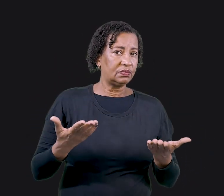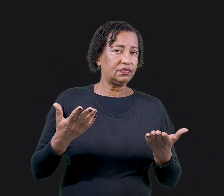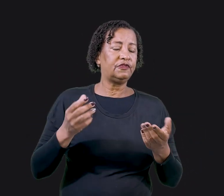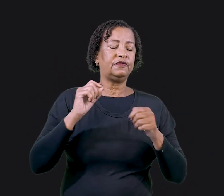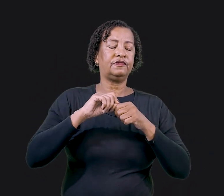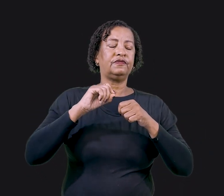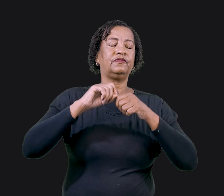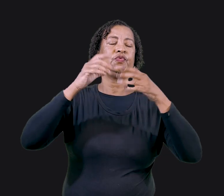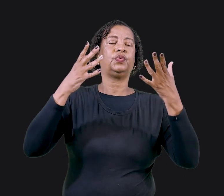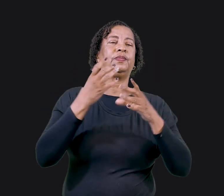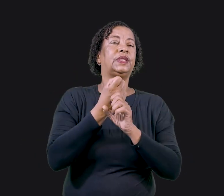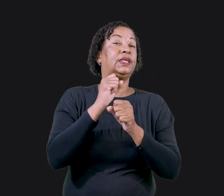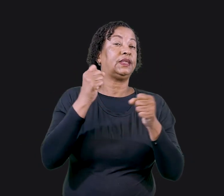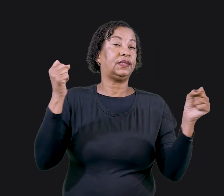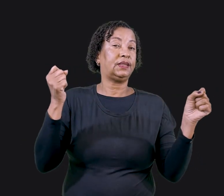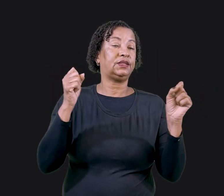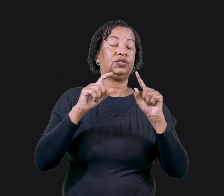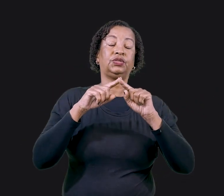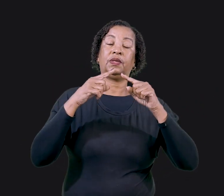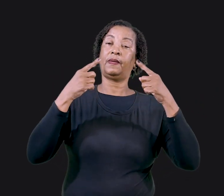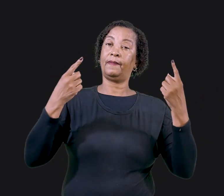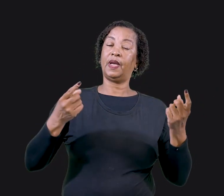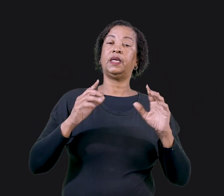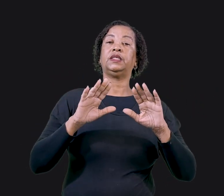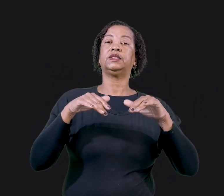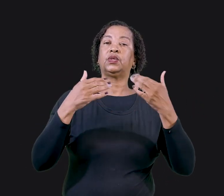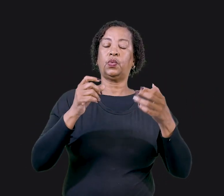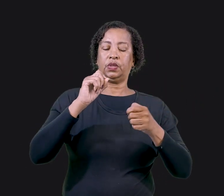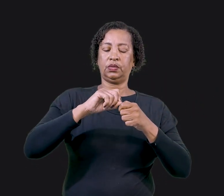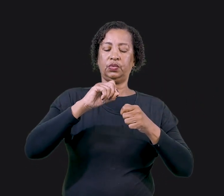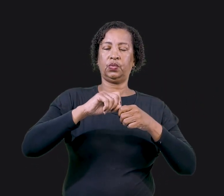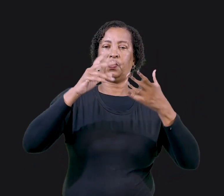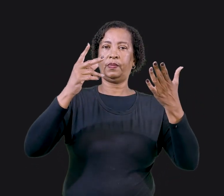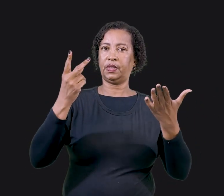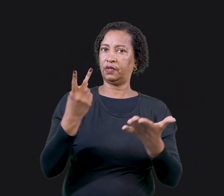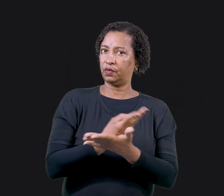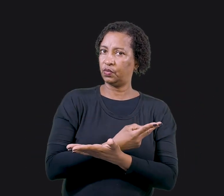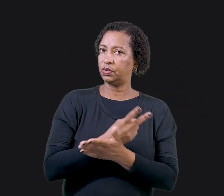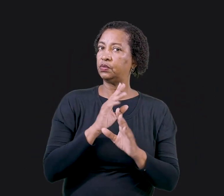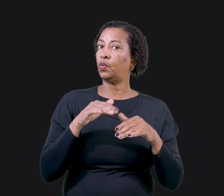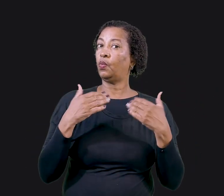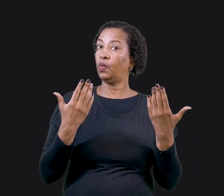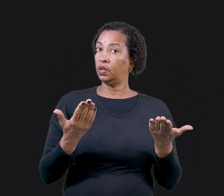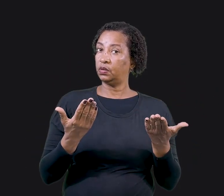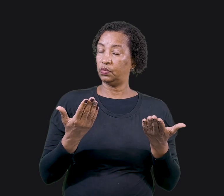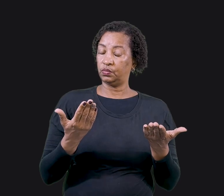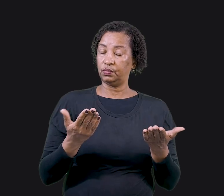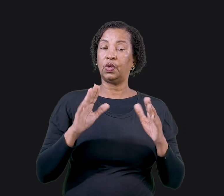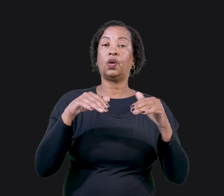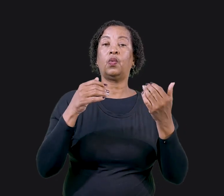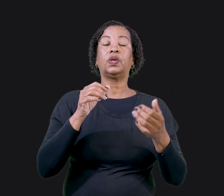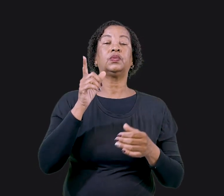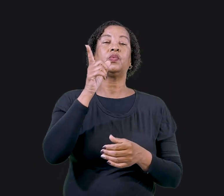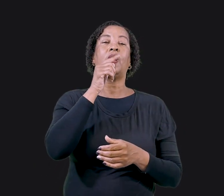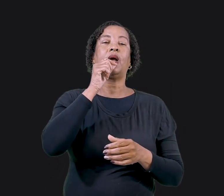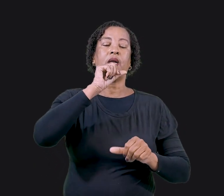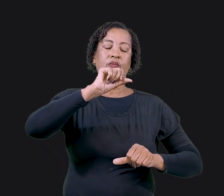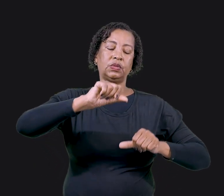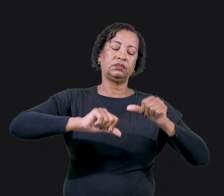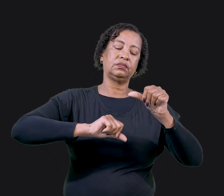foi um grande milagre. Mas quando esse milagre aconteceu, hein? Quando é que a água